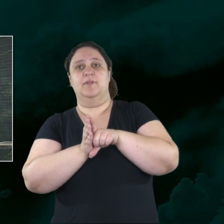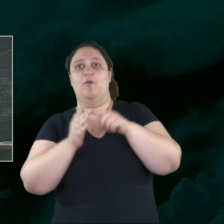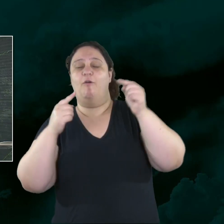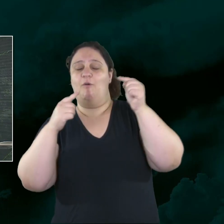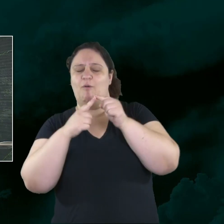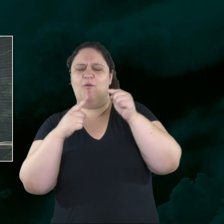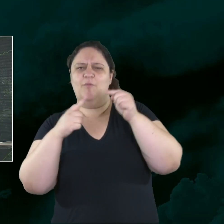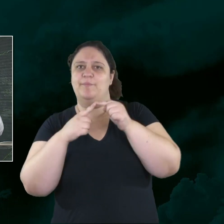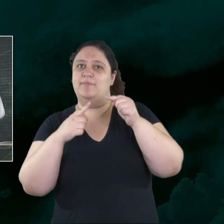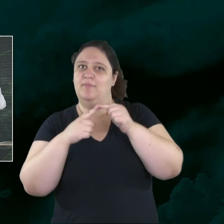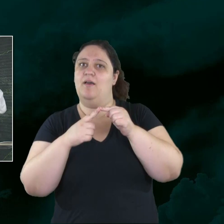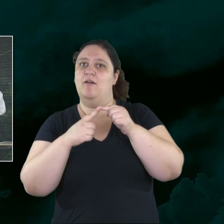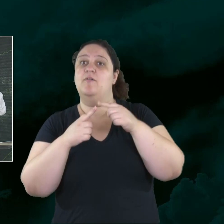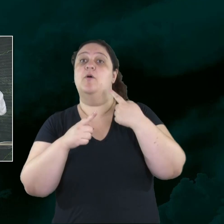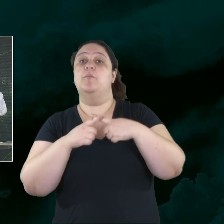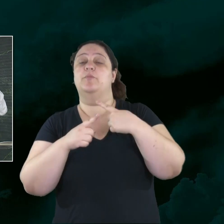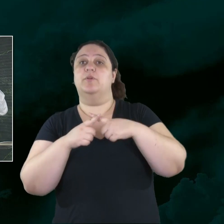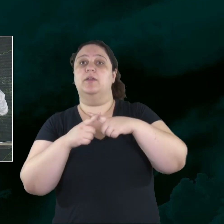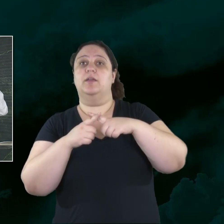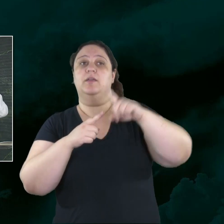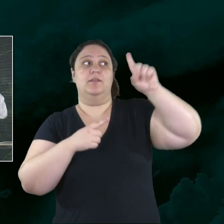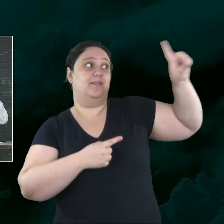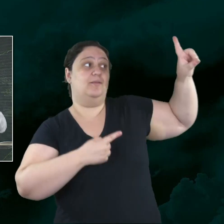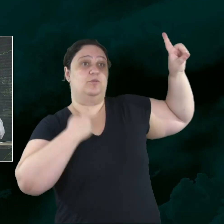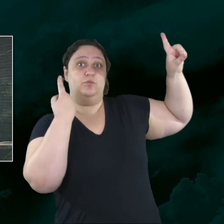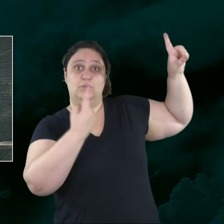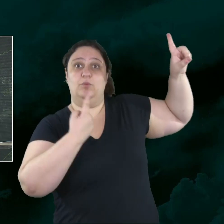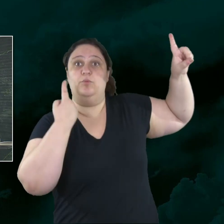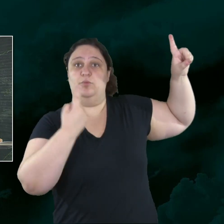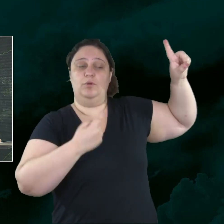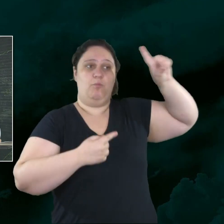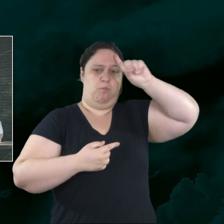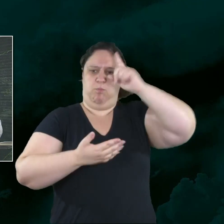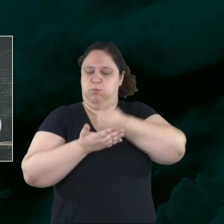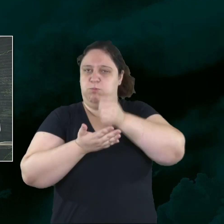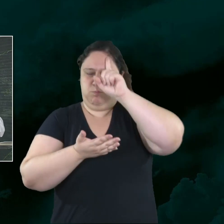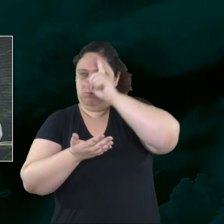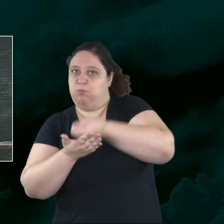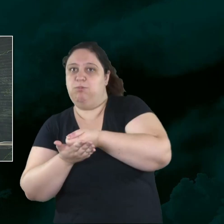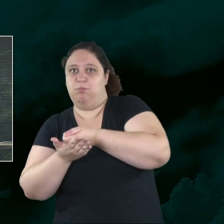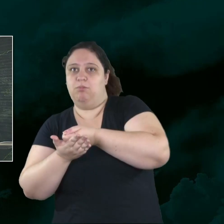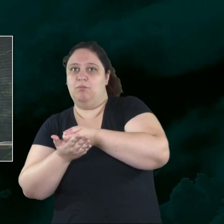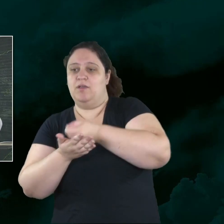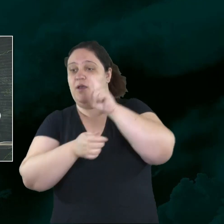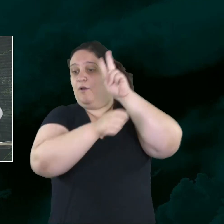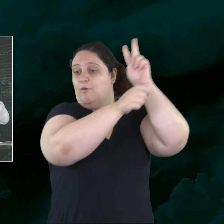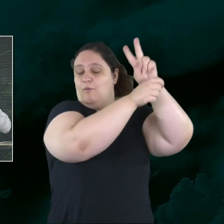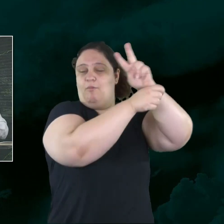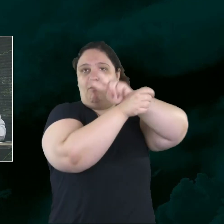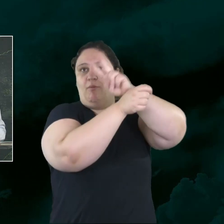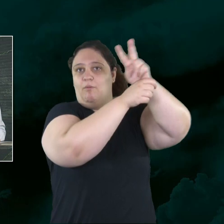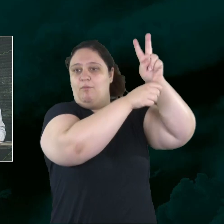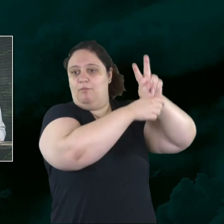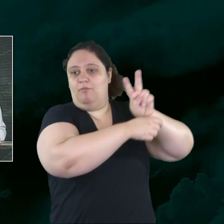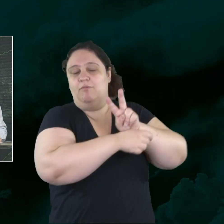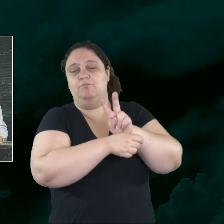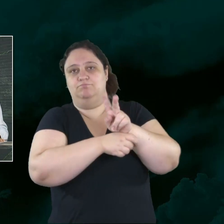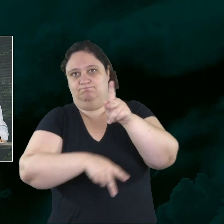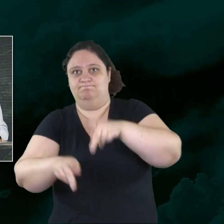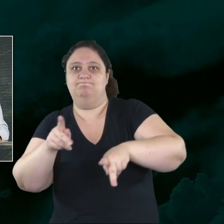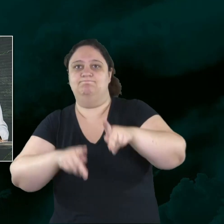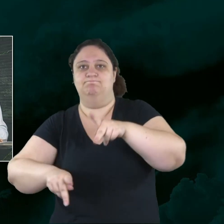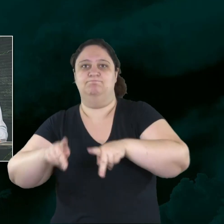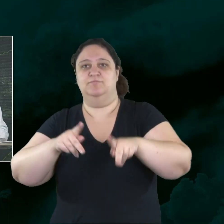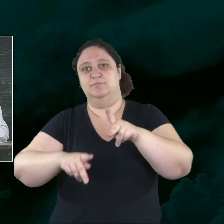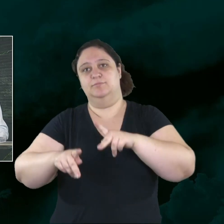harmoniosas, porque procede de um só Deus, né, procede de um Deus que quer cuidar do povo, que é da sua